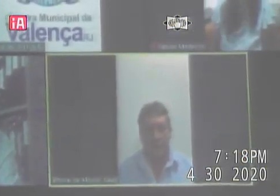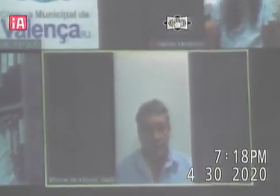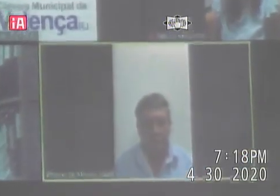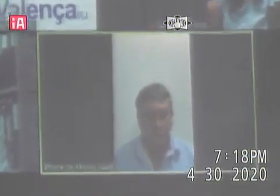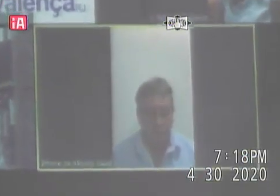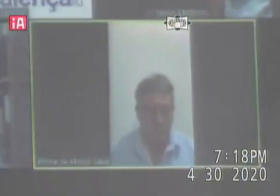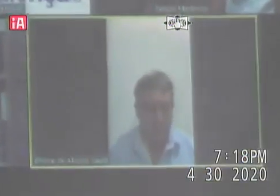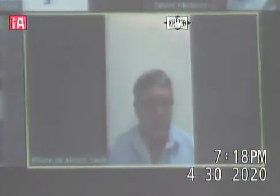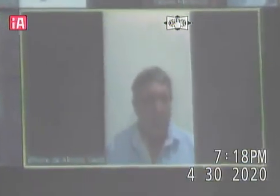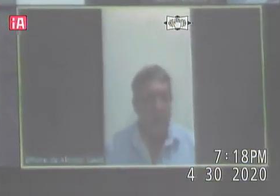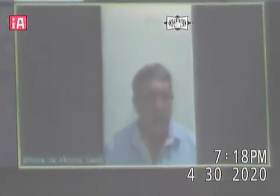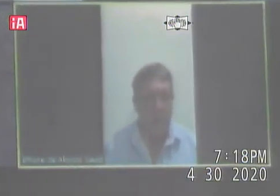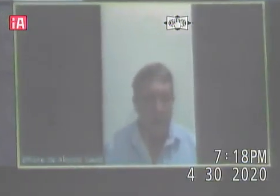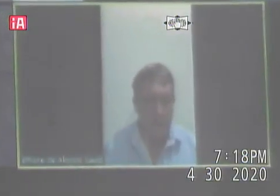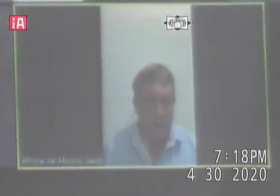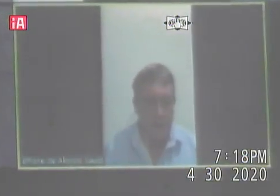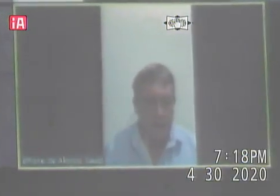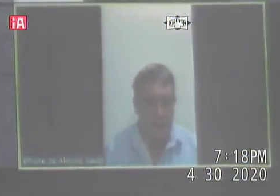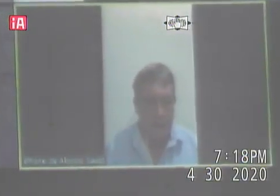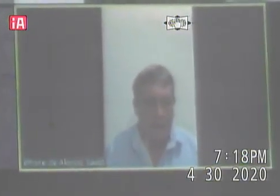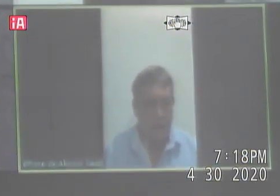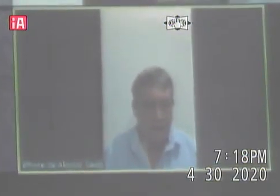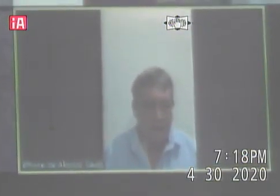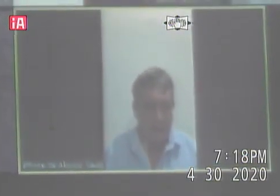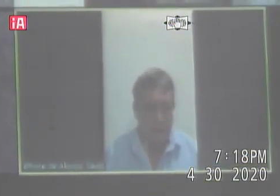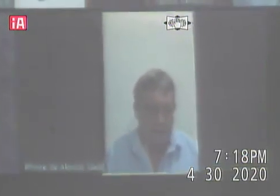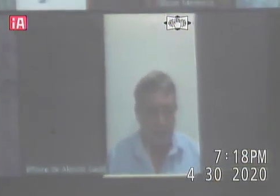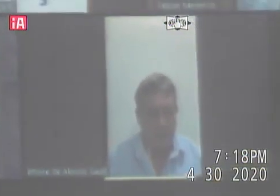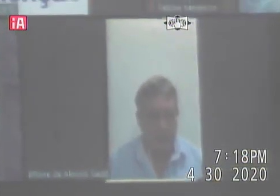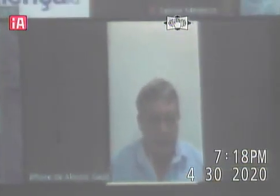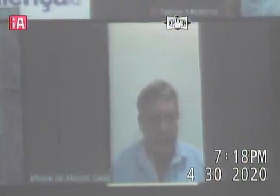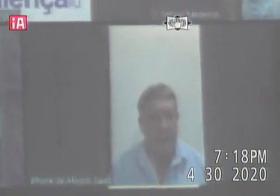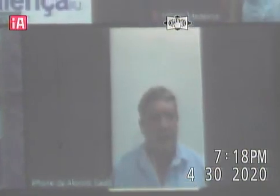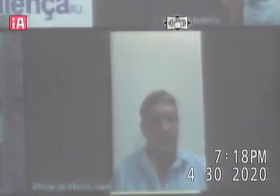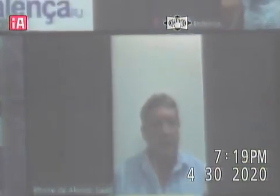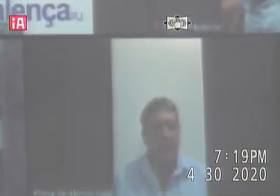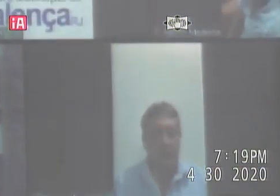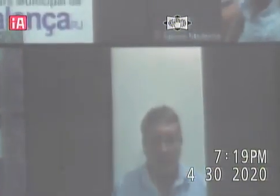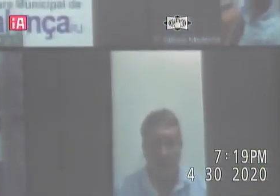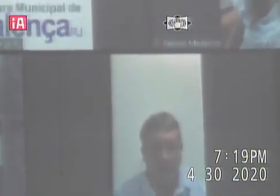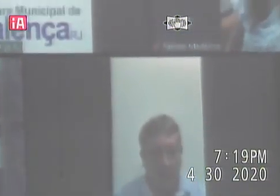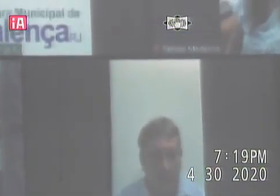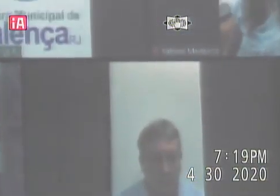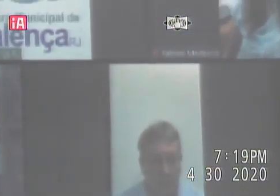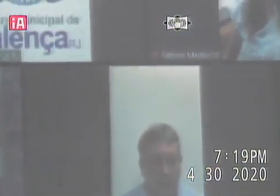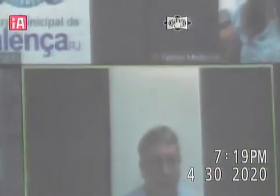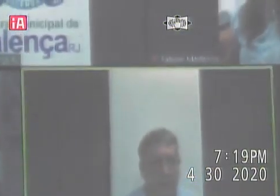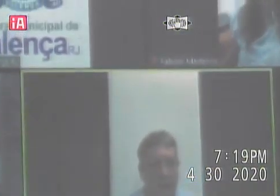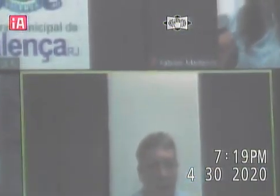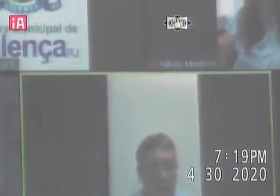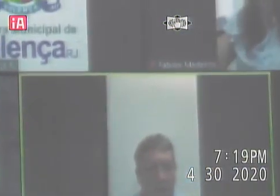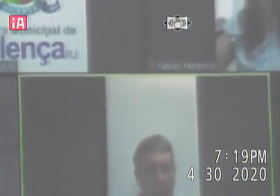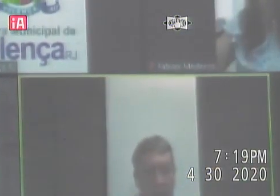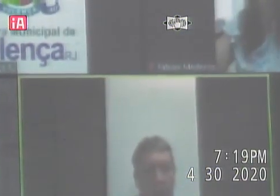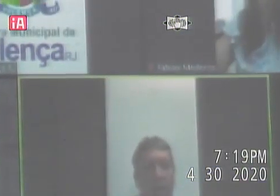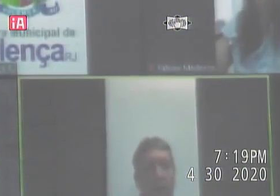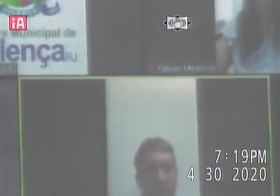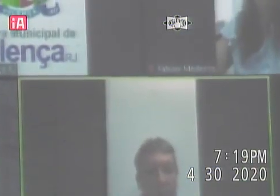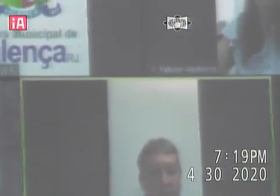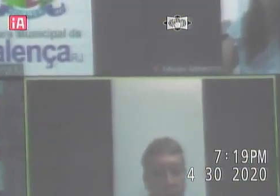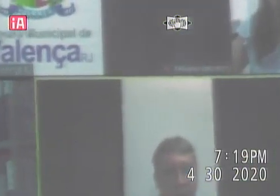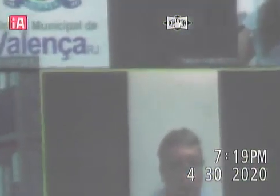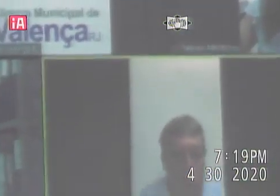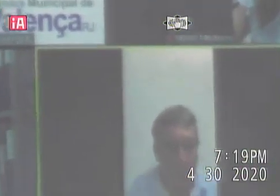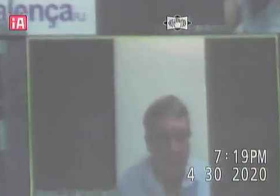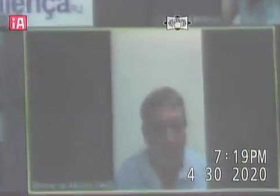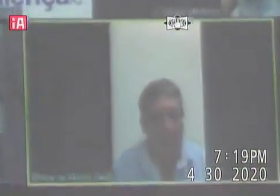Ministério Público. Portanto, eu deixei de ir à sessão da Câmara, participar aqui por via online,